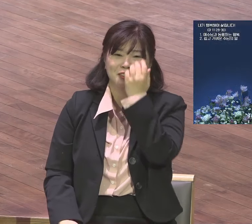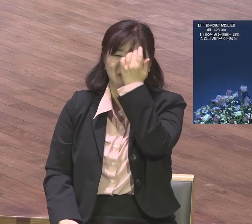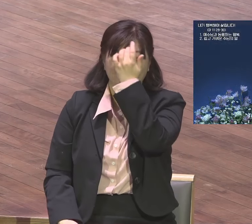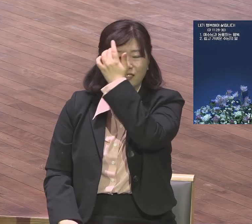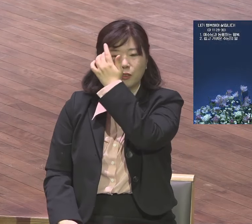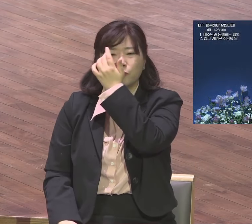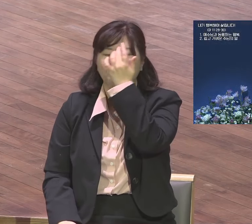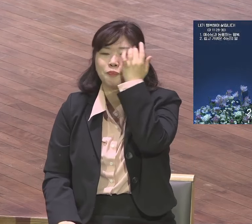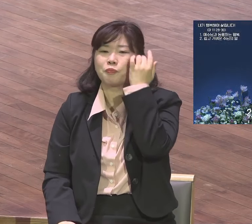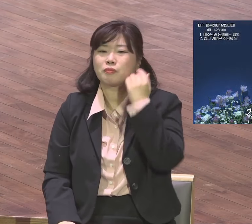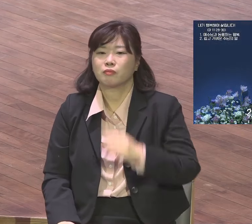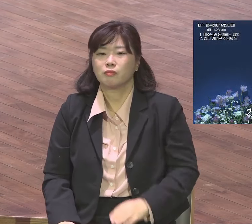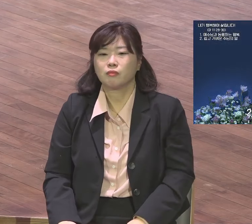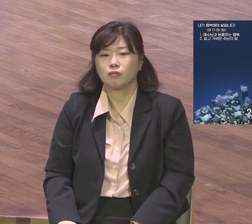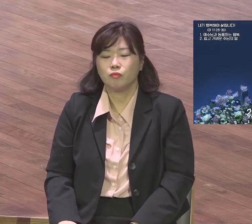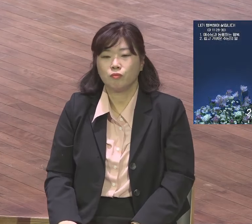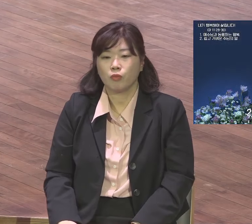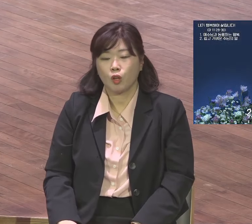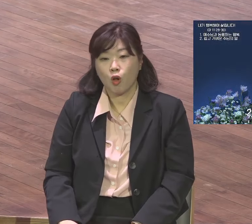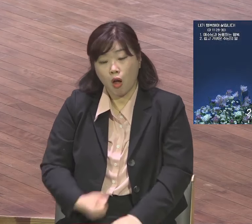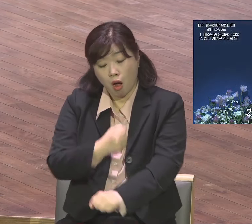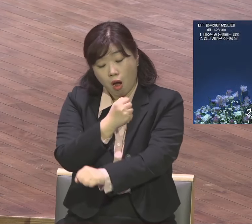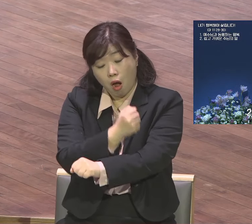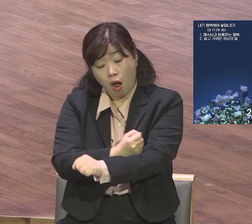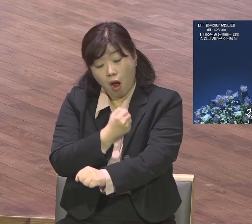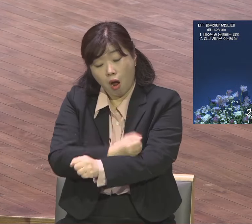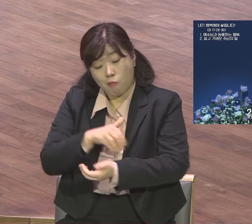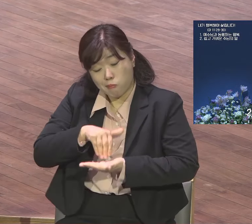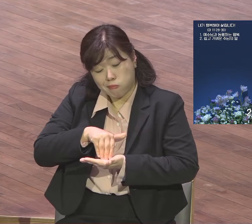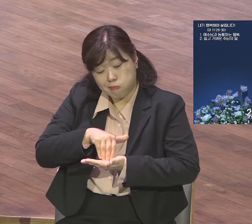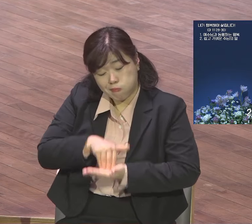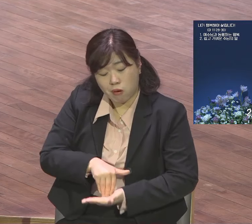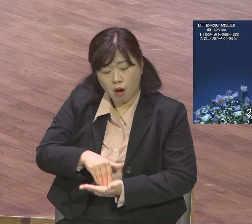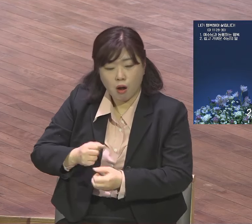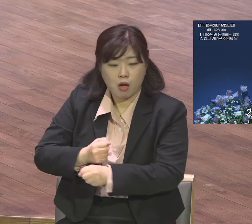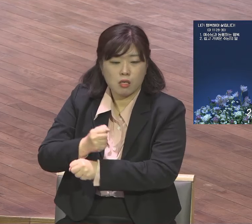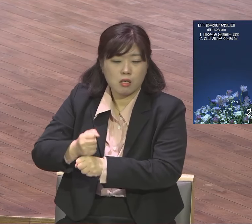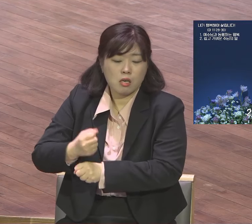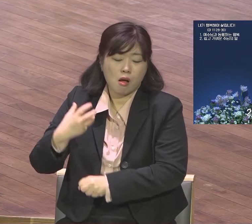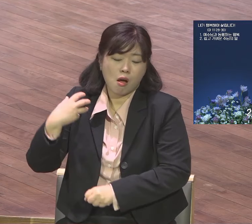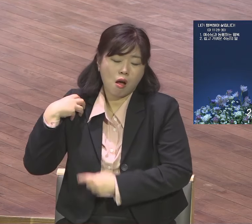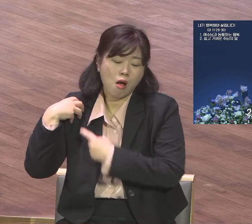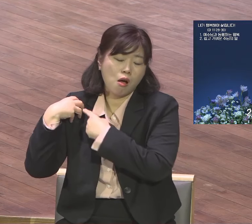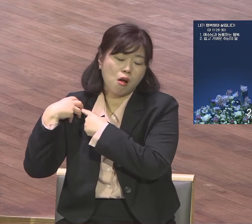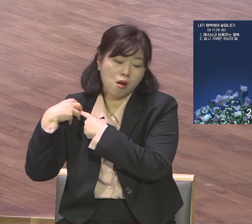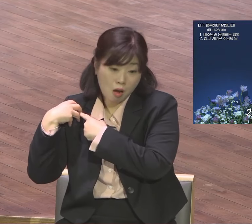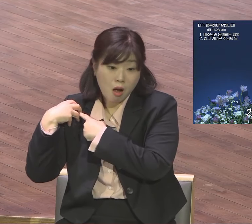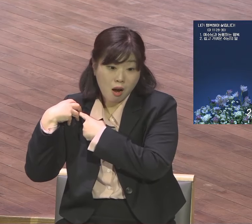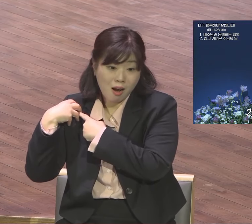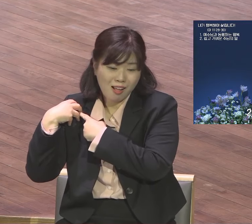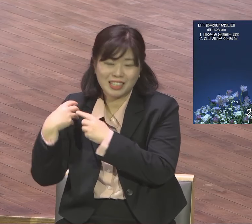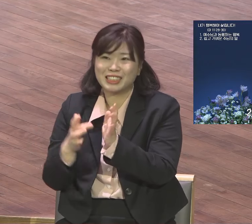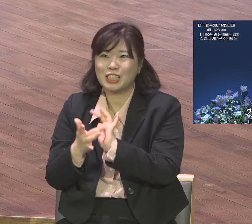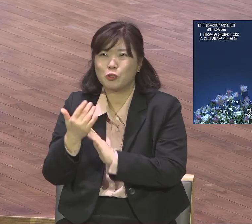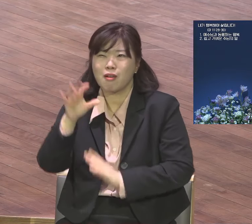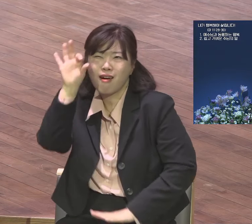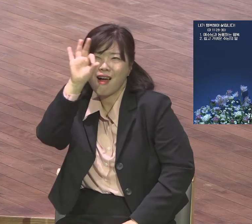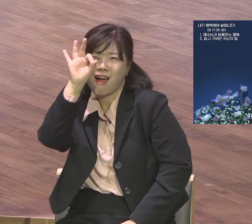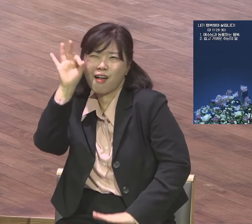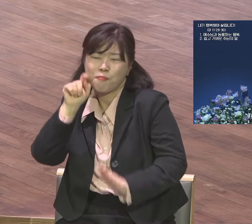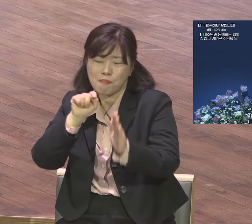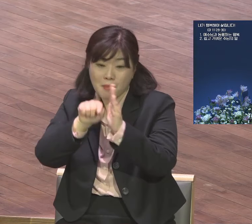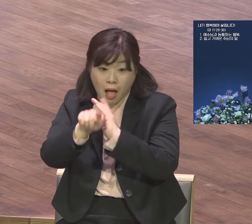예수님께서는 수고하고 무거운 짐진 자들이 예수님께 나오면 그 짐에서 벗어나 참된